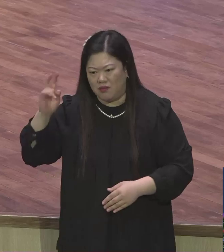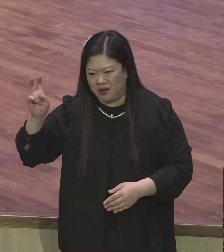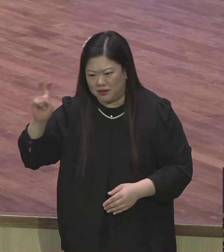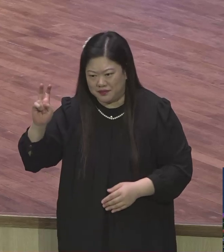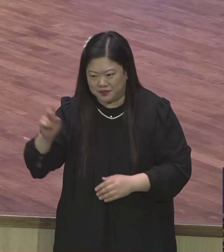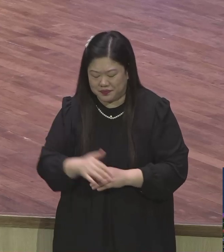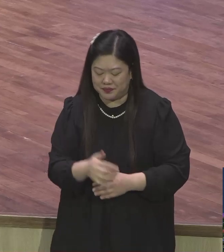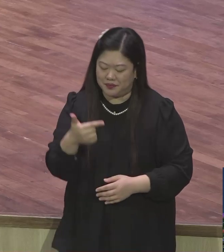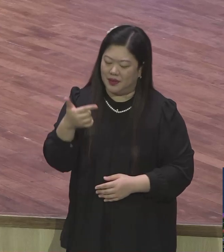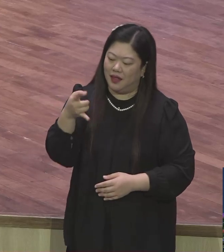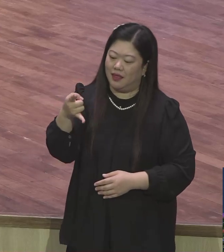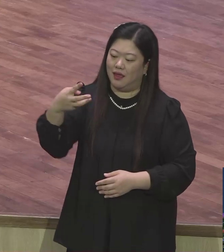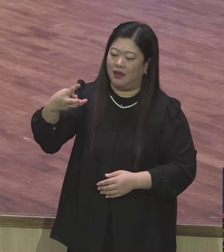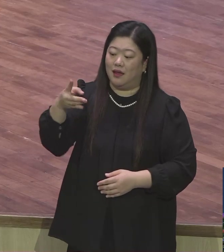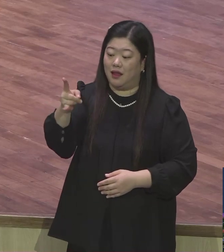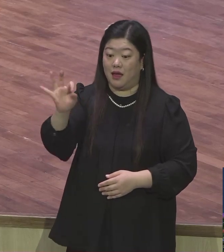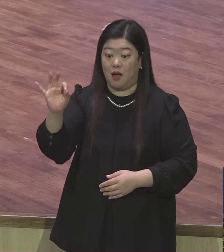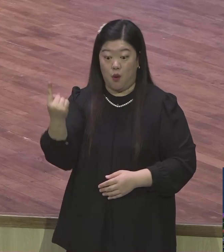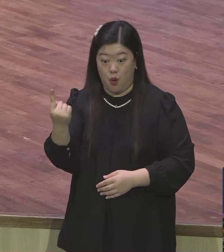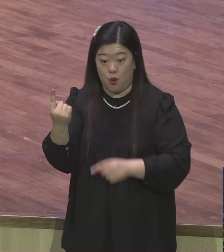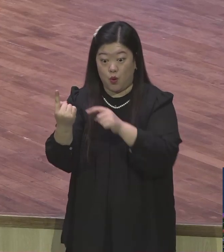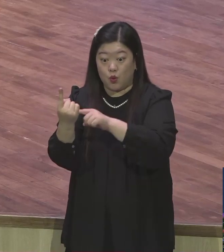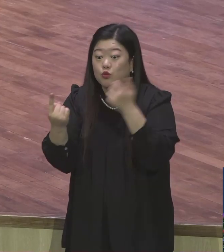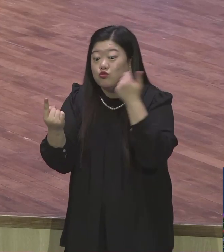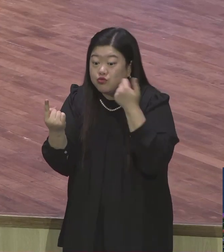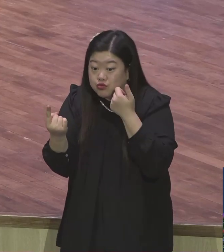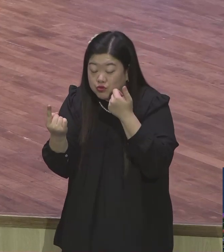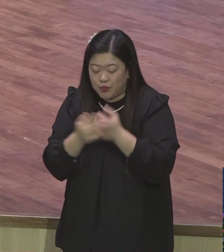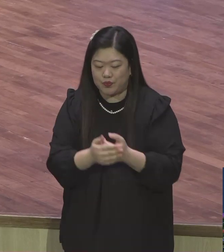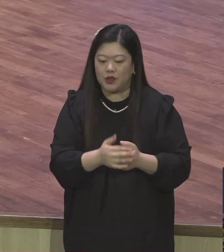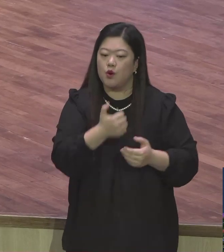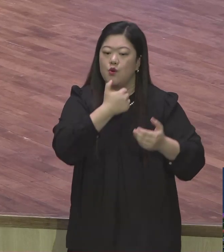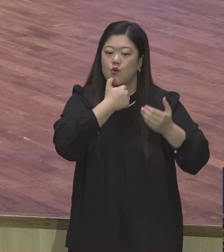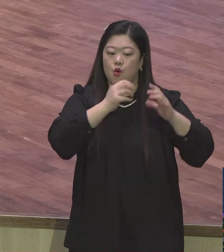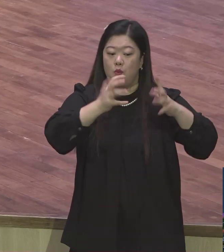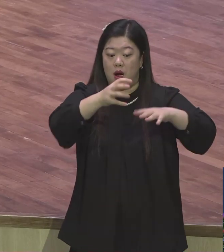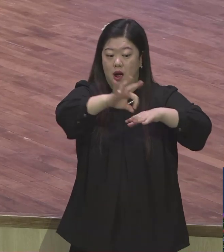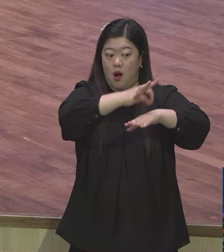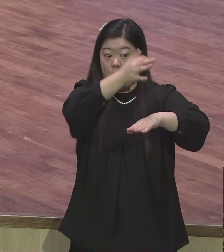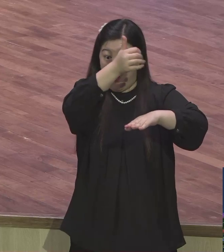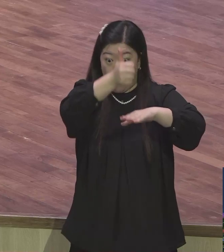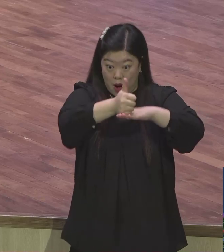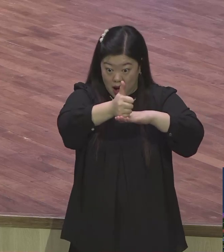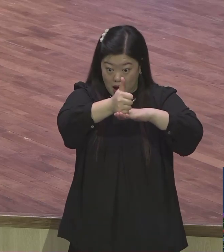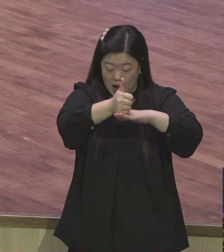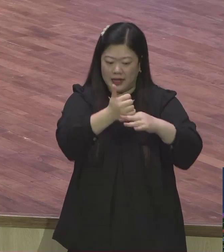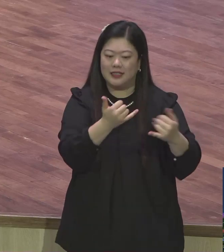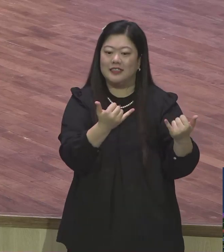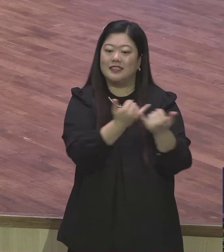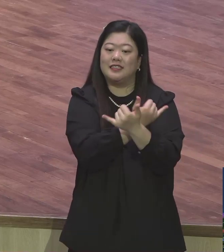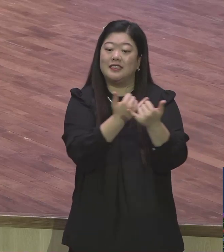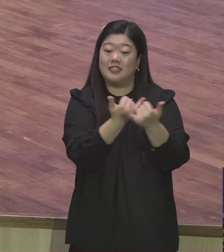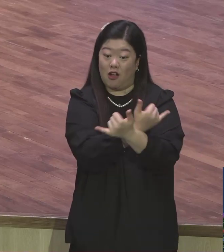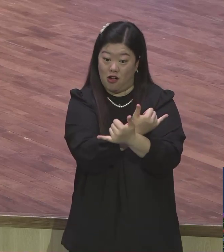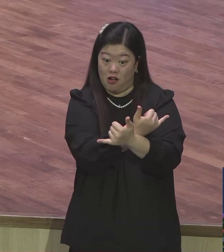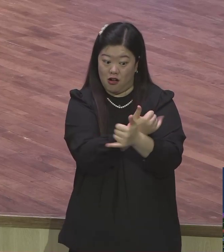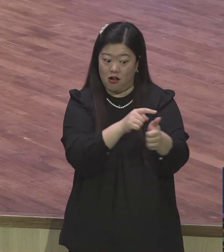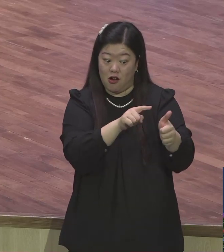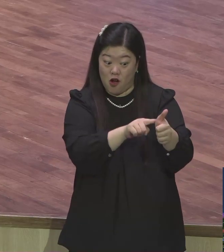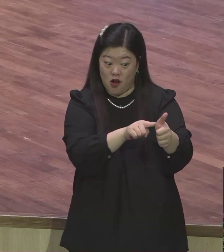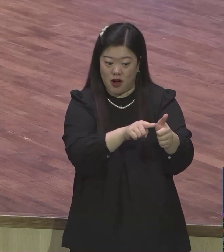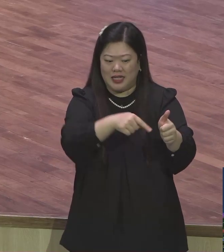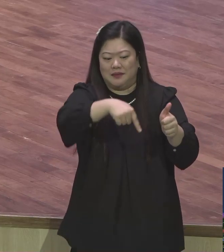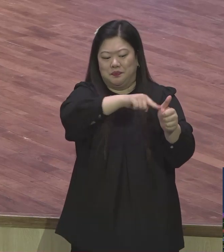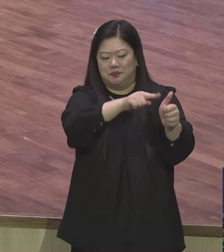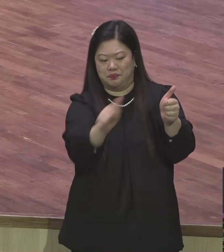네레오는요 로마의 도미티안 황제의 이 사촌인 집정관 크레멘스의 비서였어요.